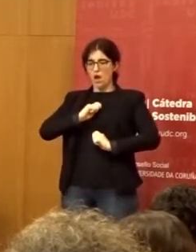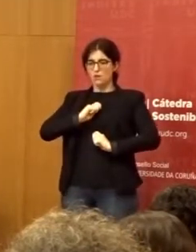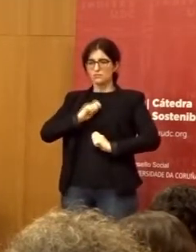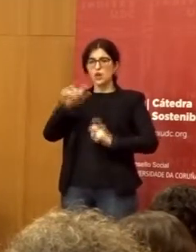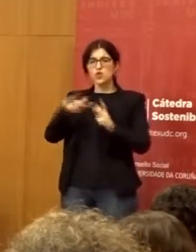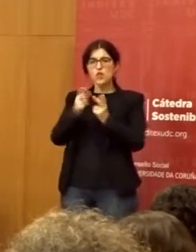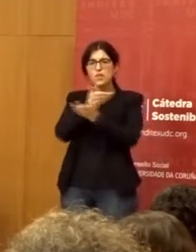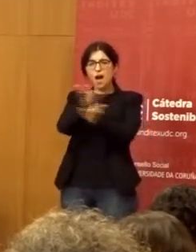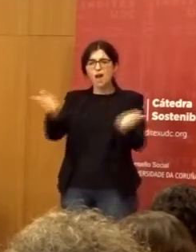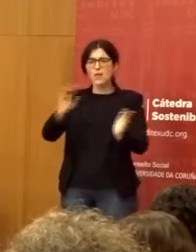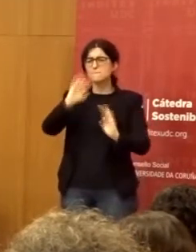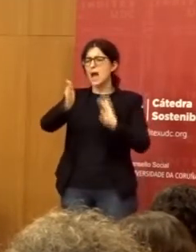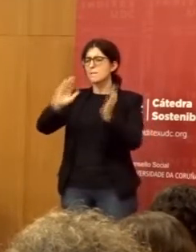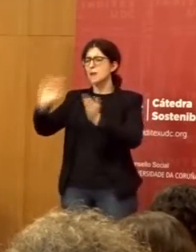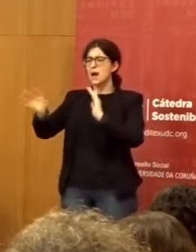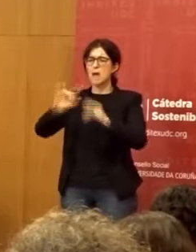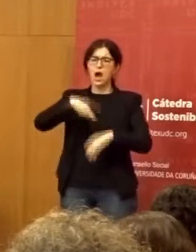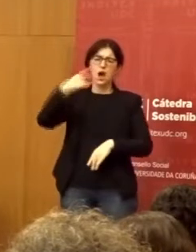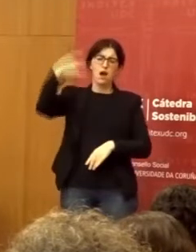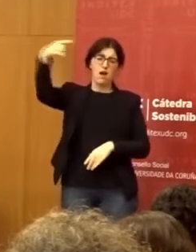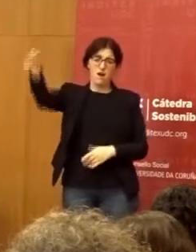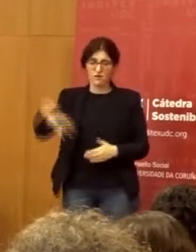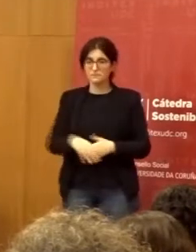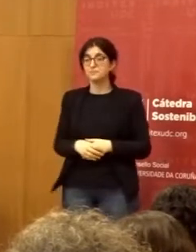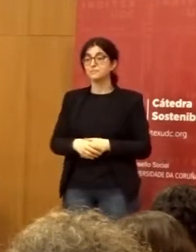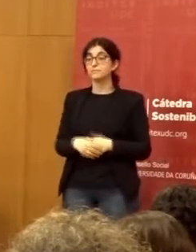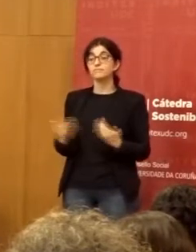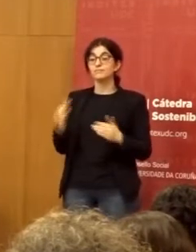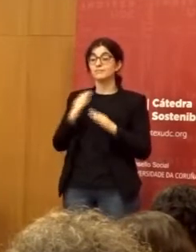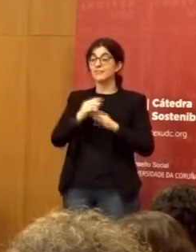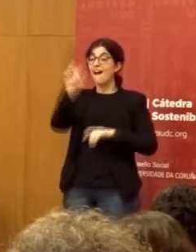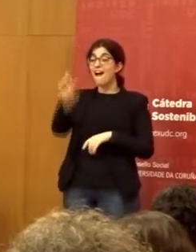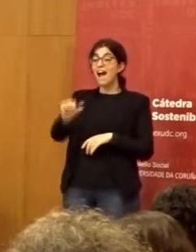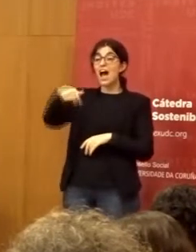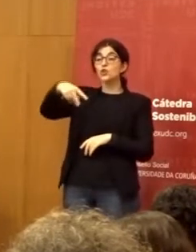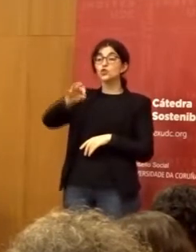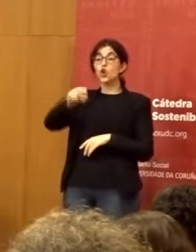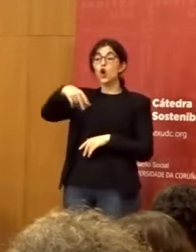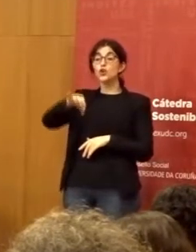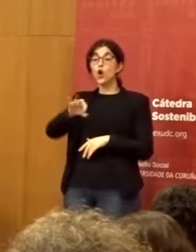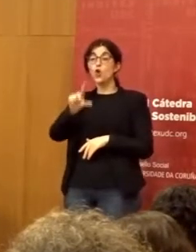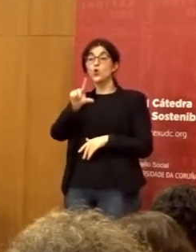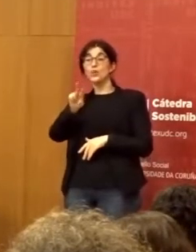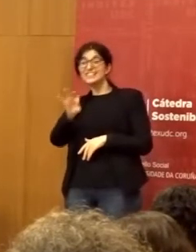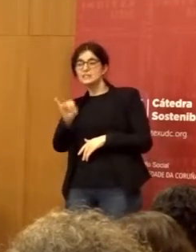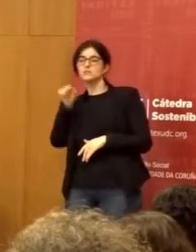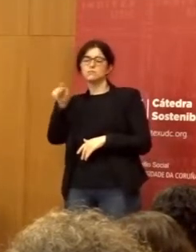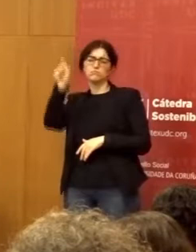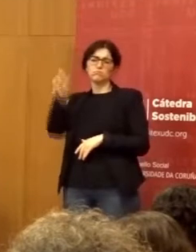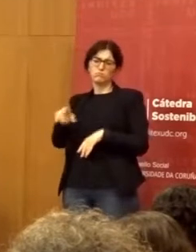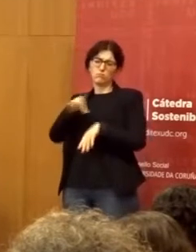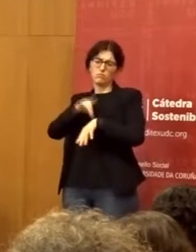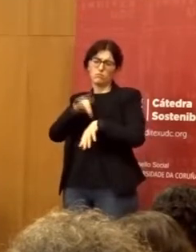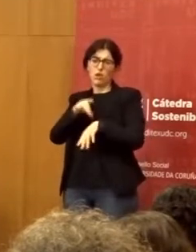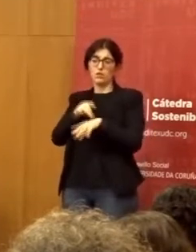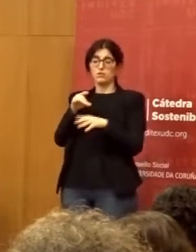sociedad y la mejora de la situación social. Por lo demás, Antonio Luis es doctor en Derecho por la Universidad de Valencia, profesor titular de Filosofía del Derecho de